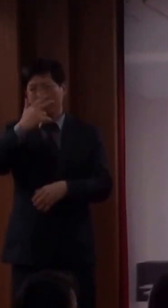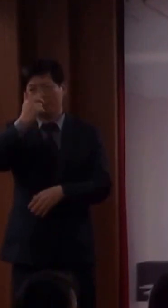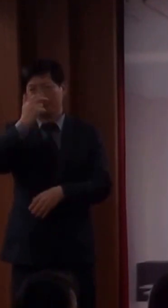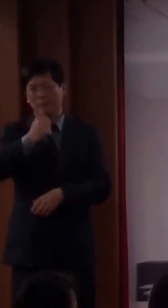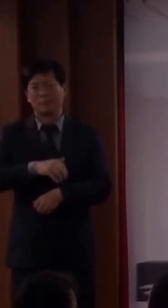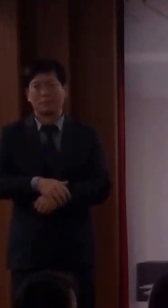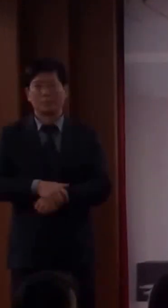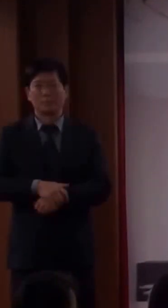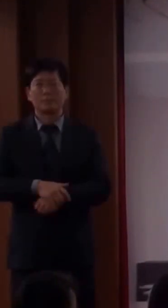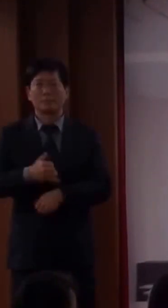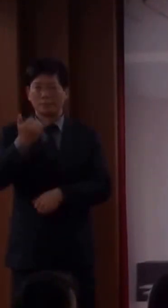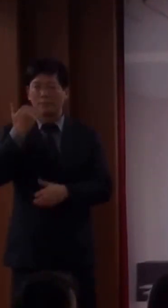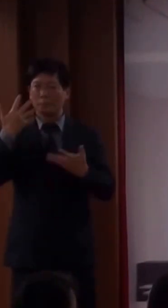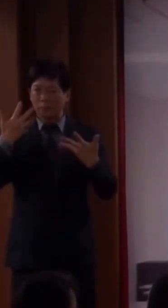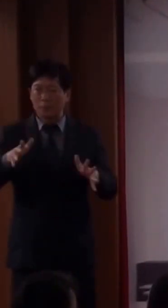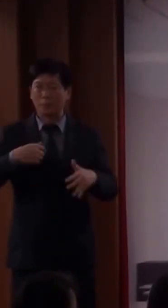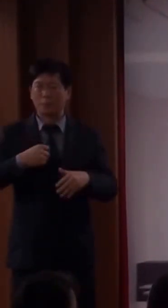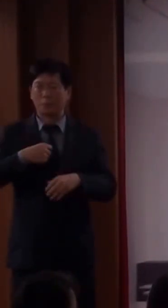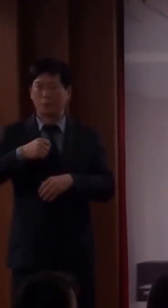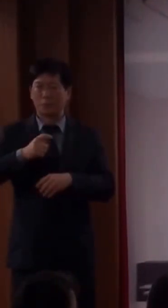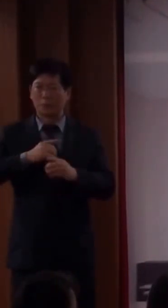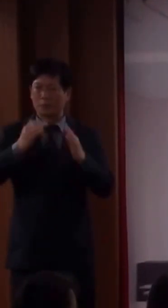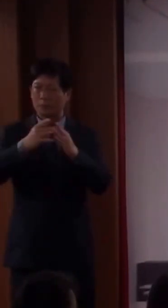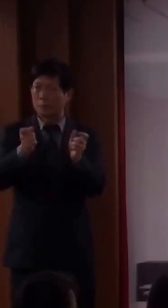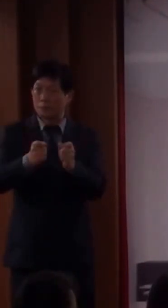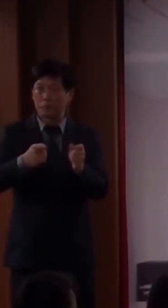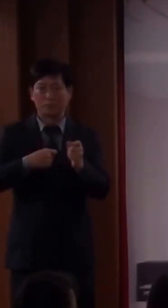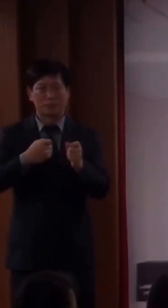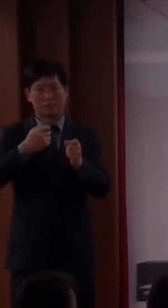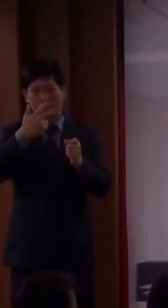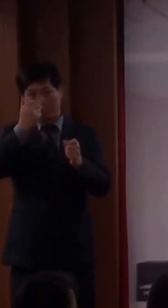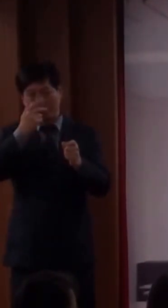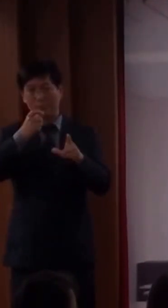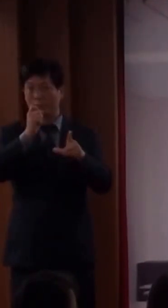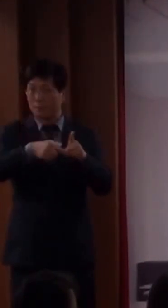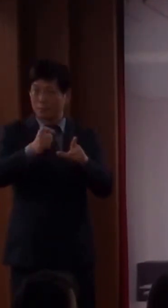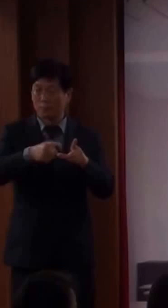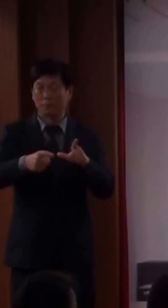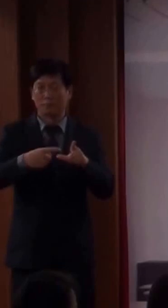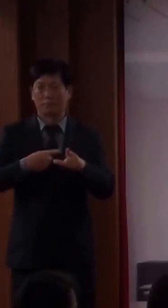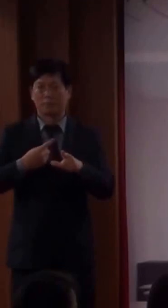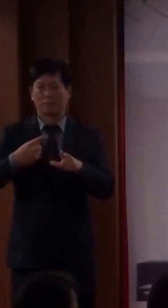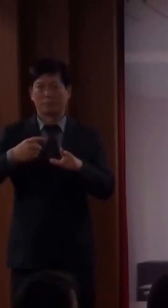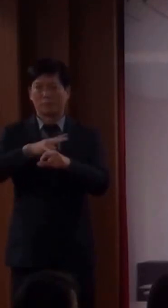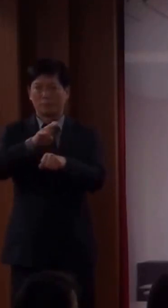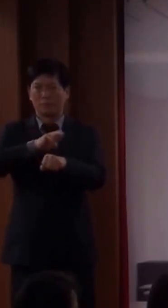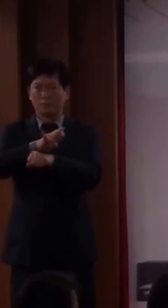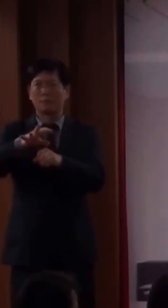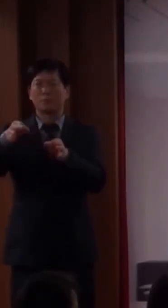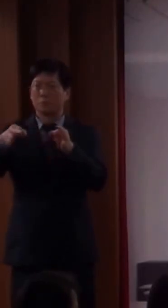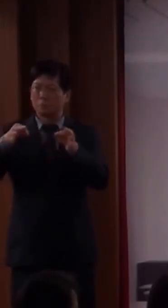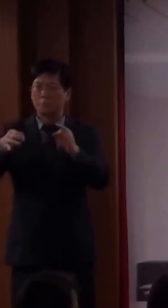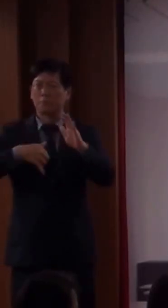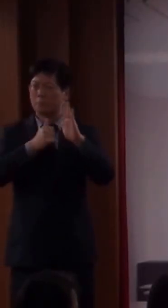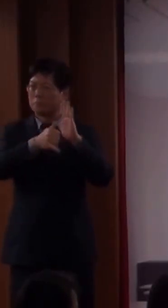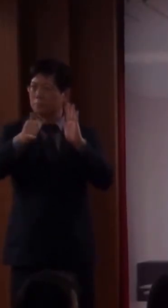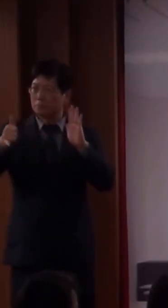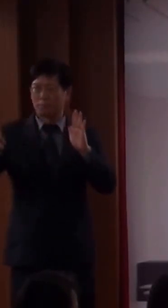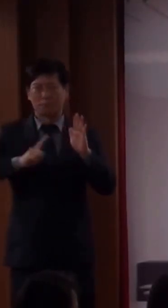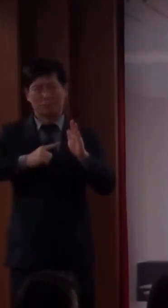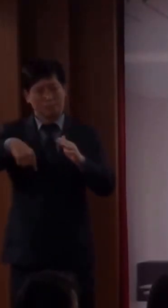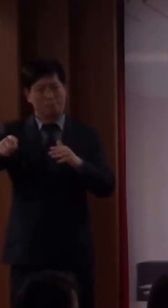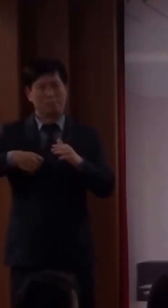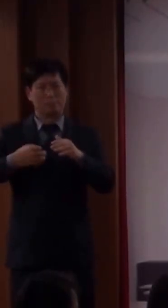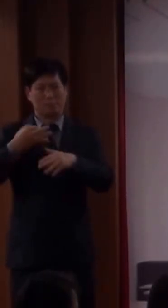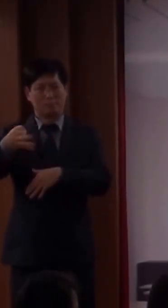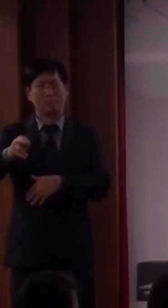便哦，大家可以多加利用在这个促笔淘柜哦，你家附近或公司附近的四大便利超商来进行这个缴税的这样一